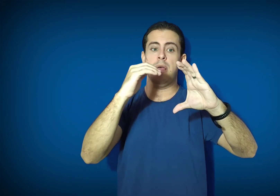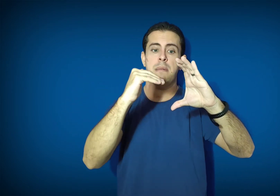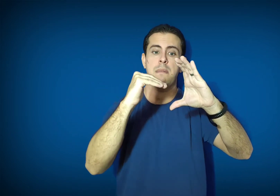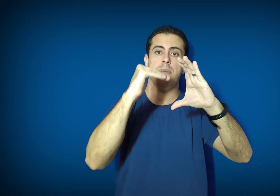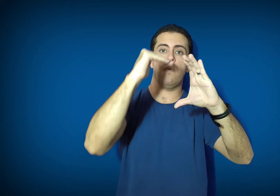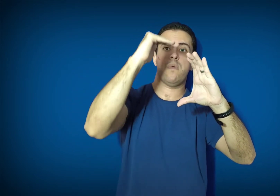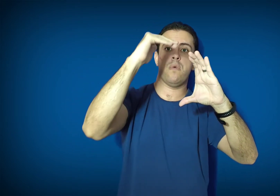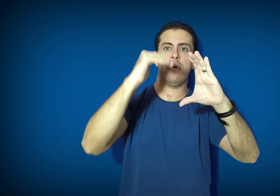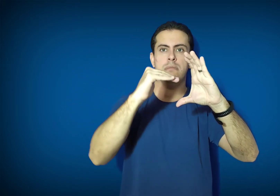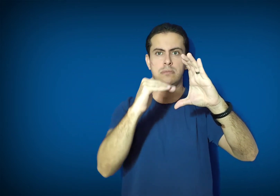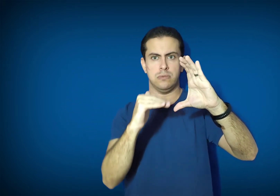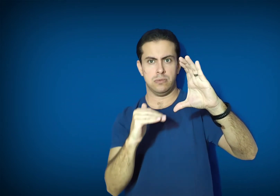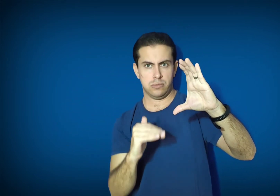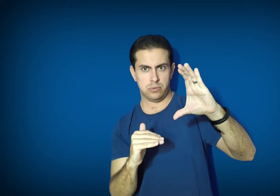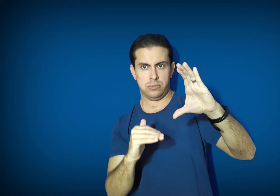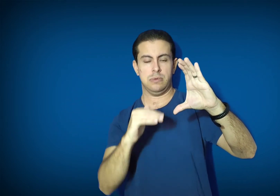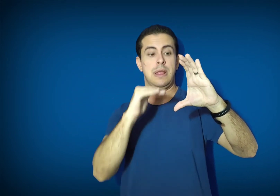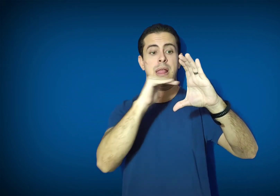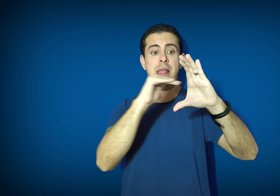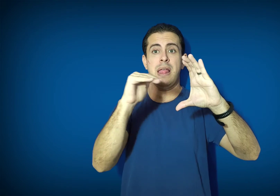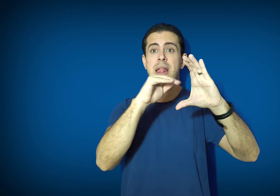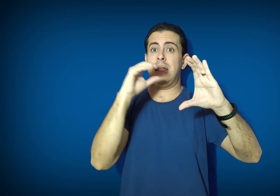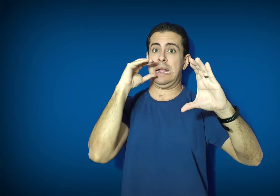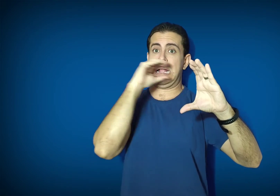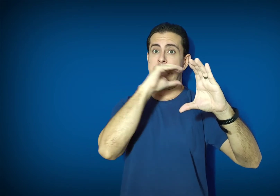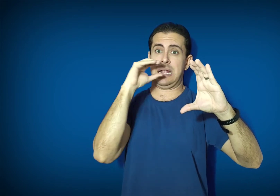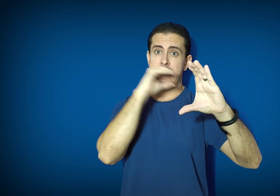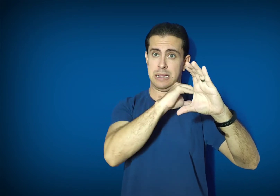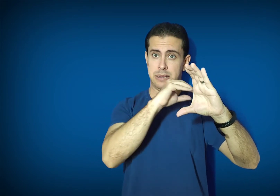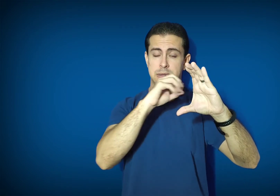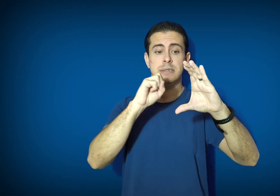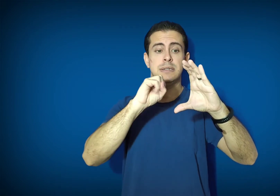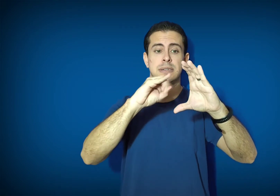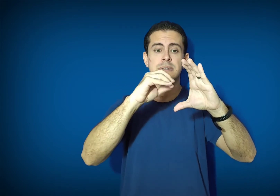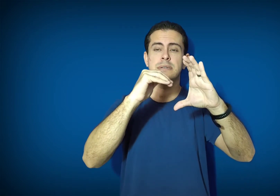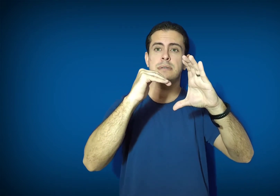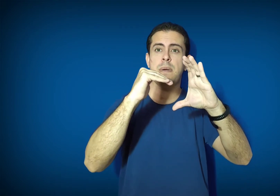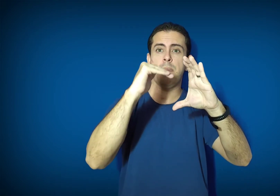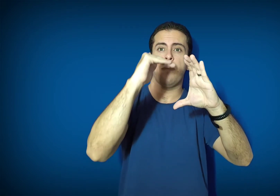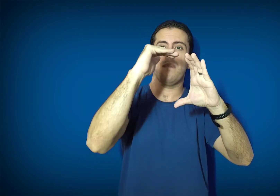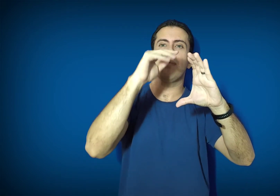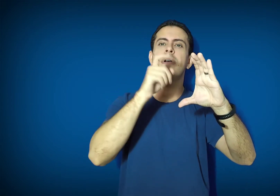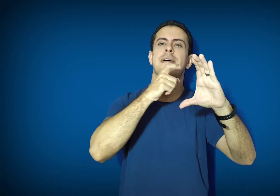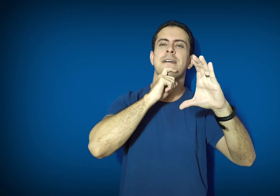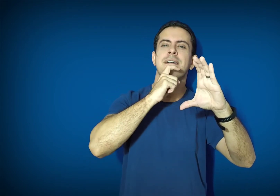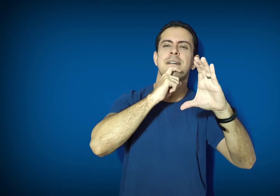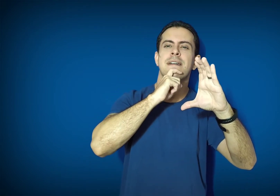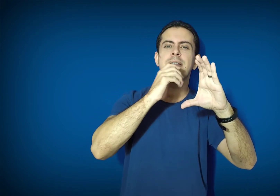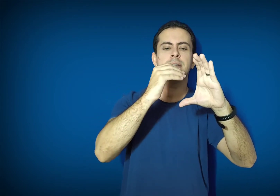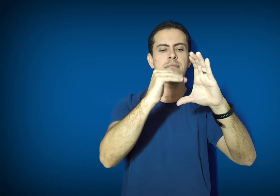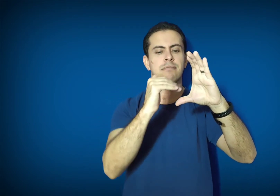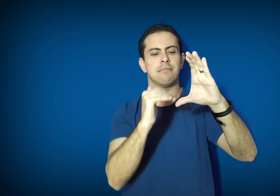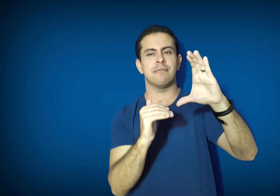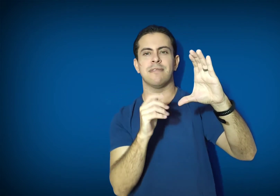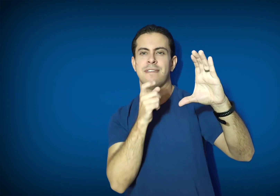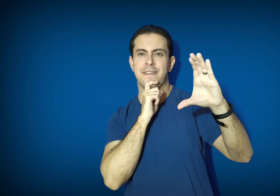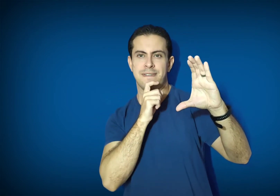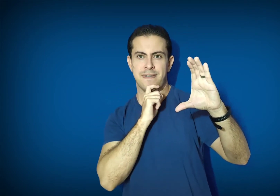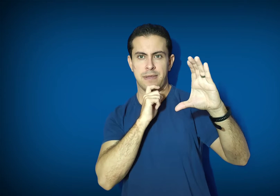Ele é 0 graus de latitude. Então, a variação de grau, quanto mais longe do Equador,